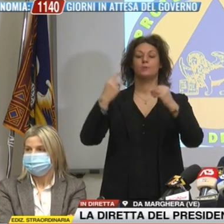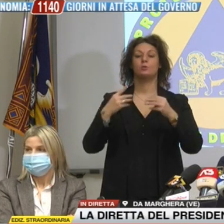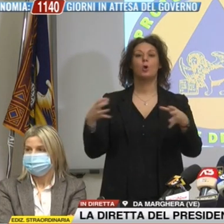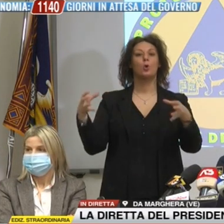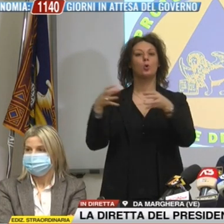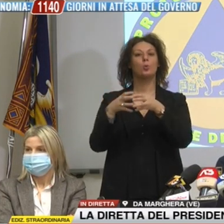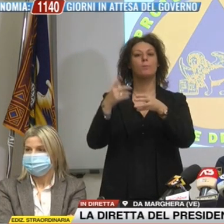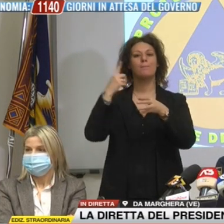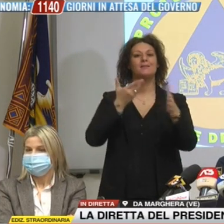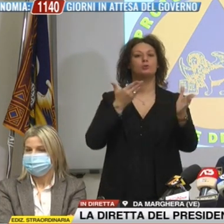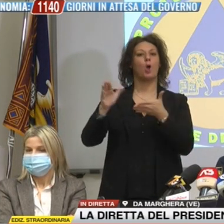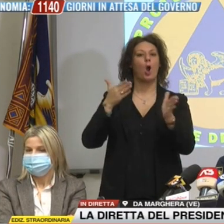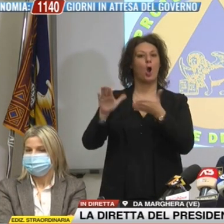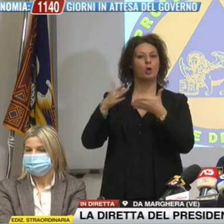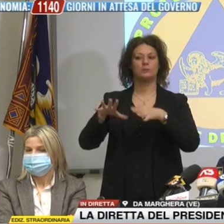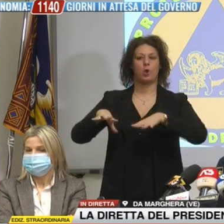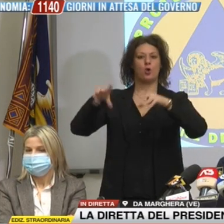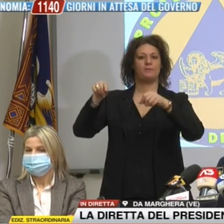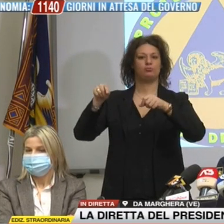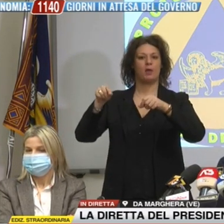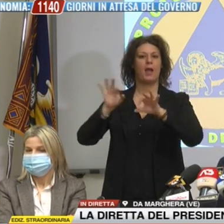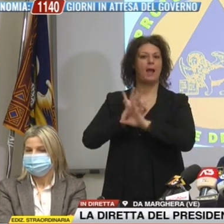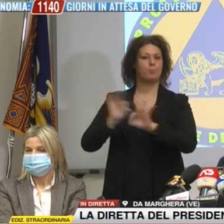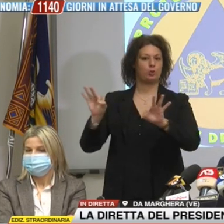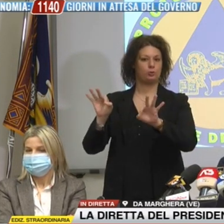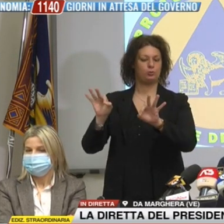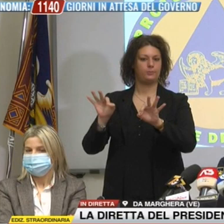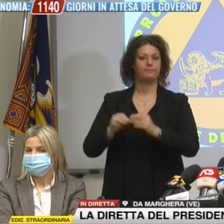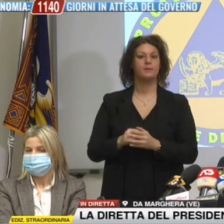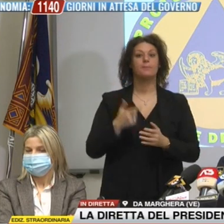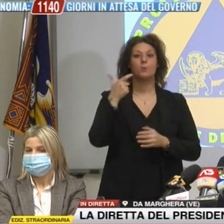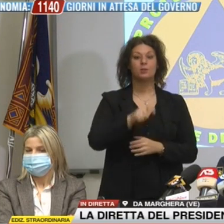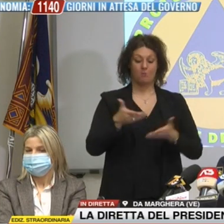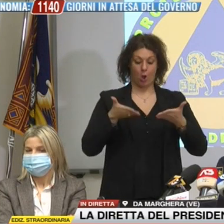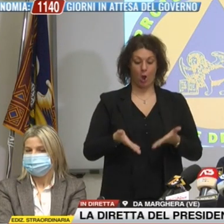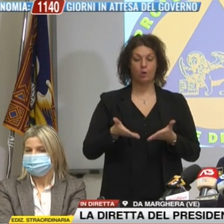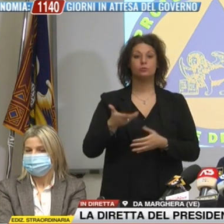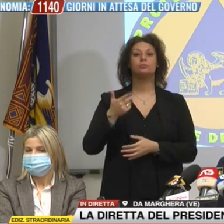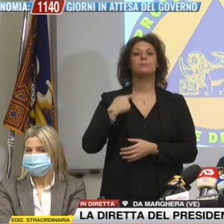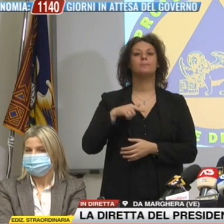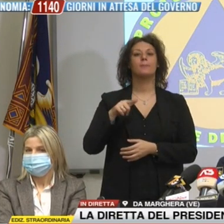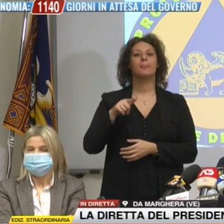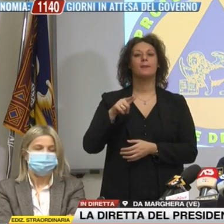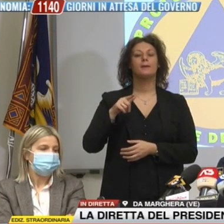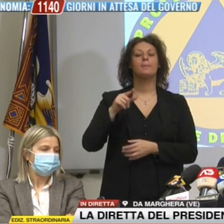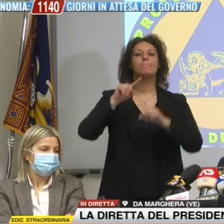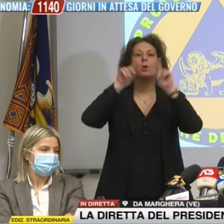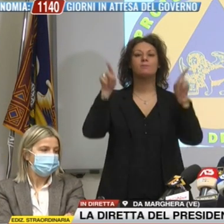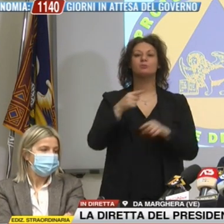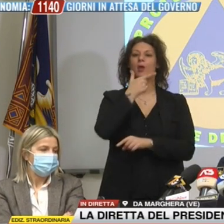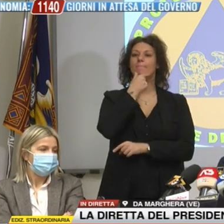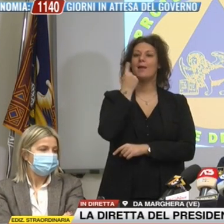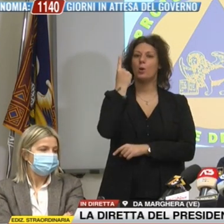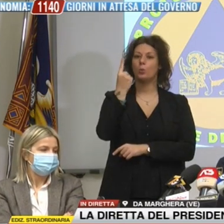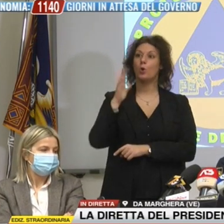indicazione che abbiamo dato è relativa al fatto che oggi abbiamo un rischio valanghe nella parte alta della provincia di Belluno